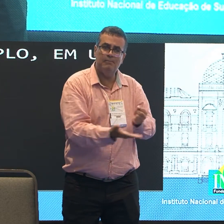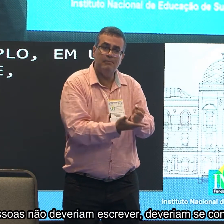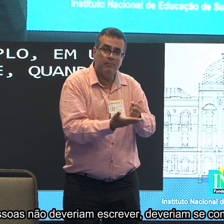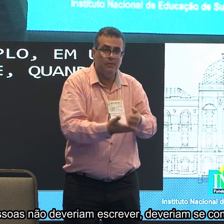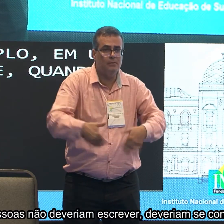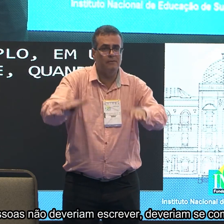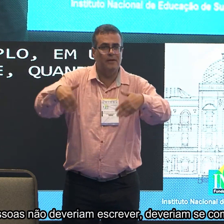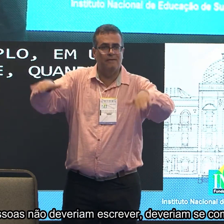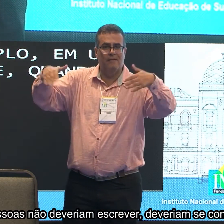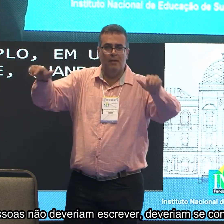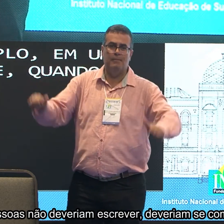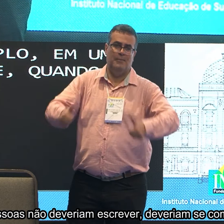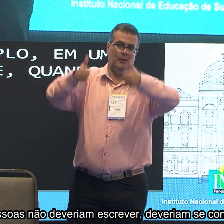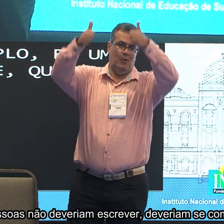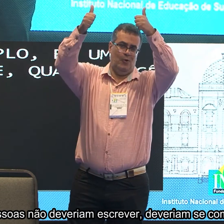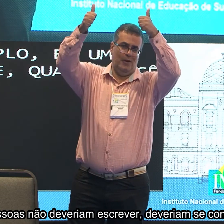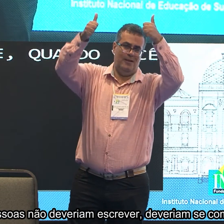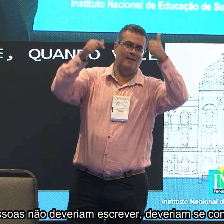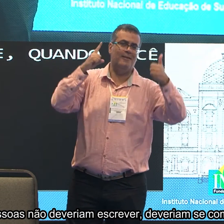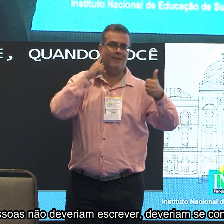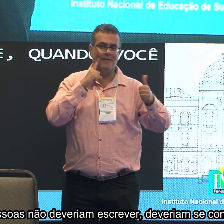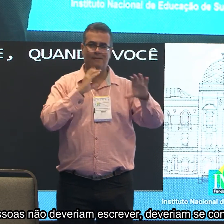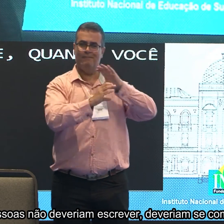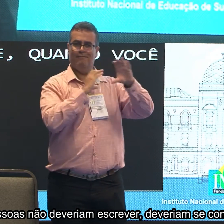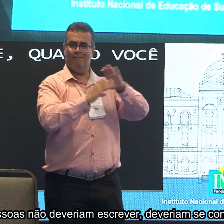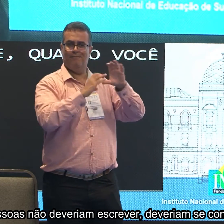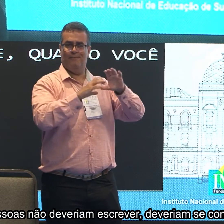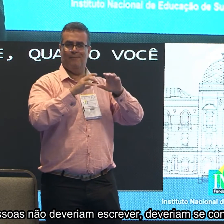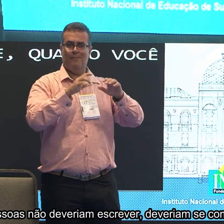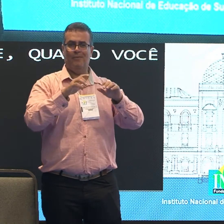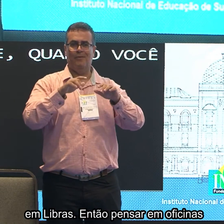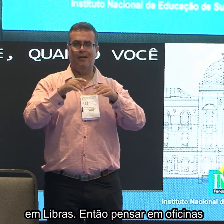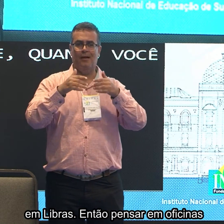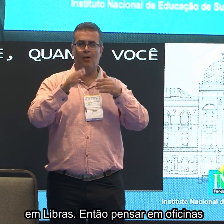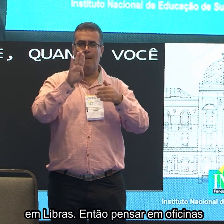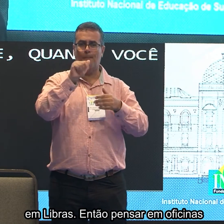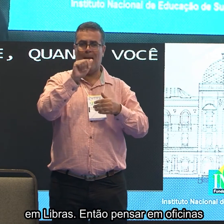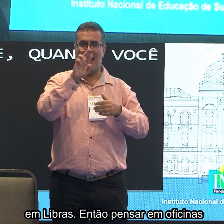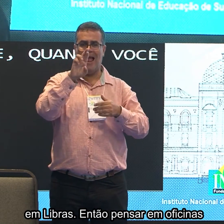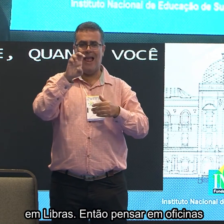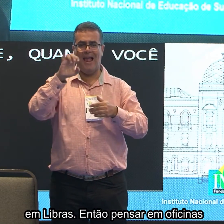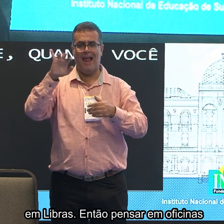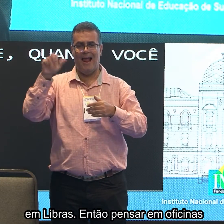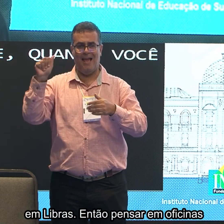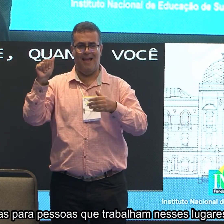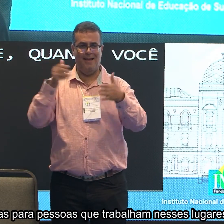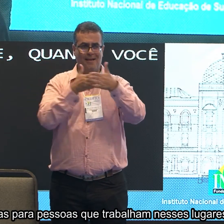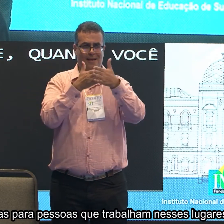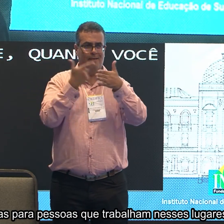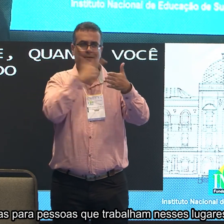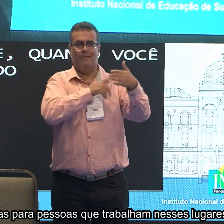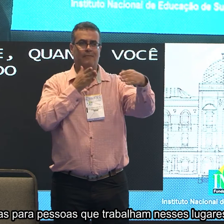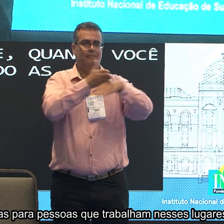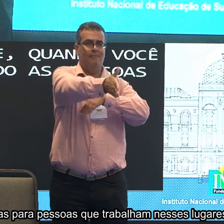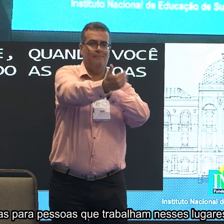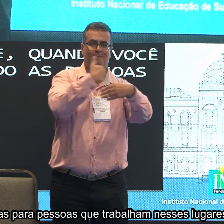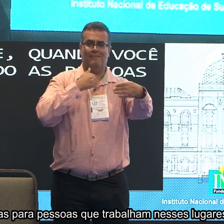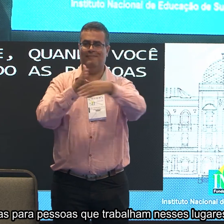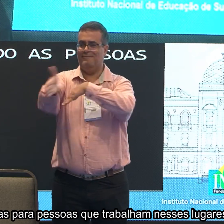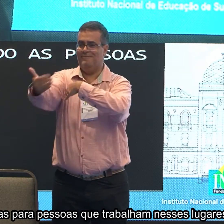as pessoas não deveriam escrever, né? Deveriam se comunicar em Libras. Então, pensar em oficinas específicas para pessoas